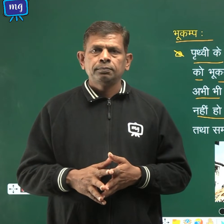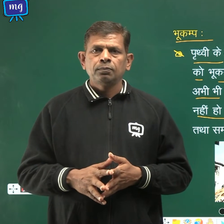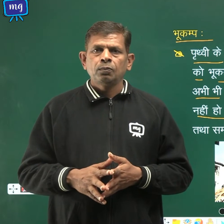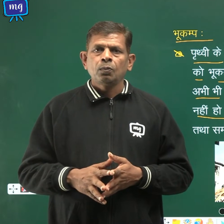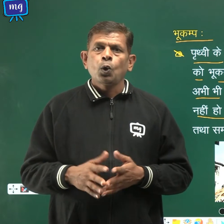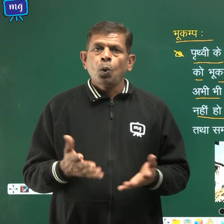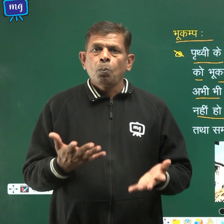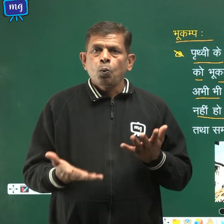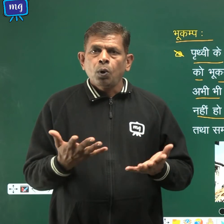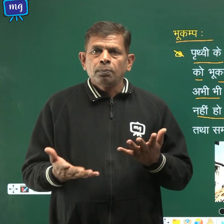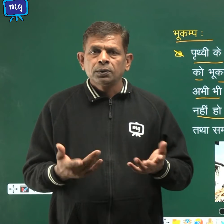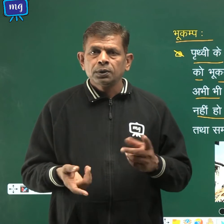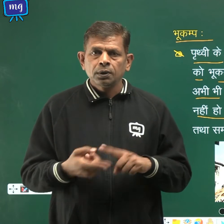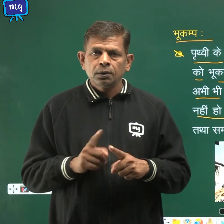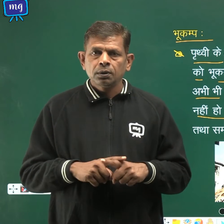भूकंप से